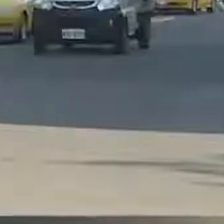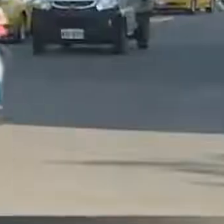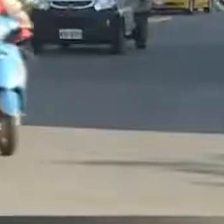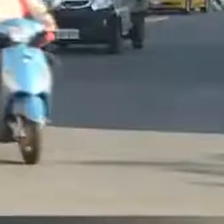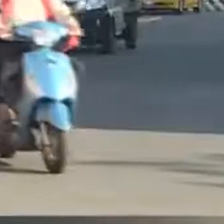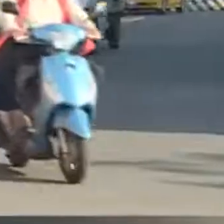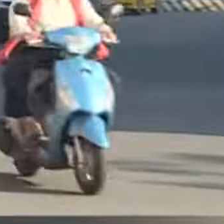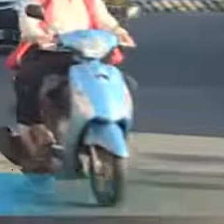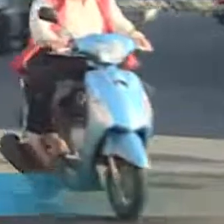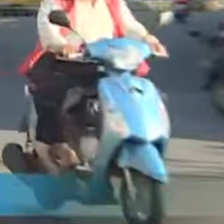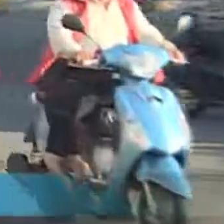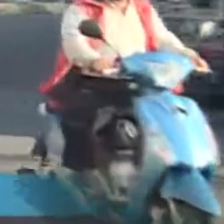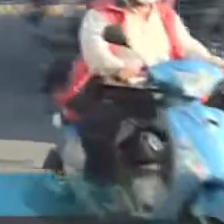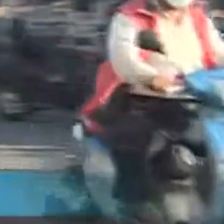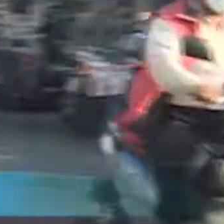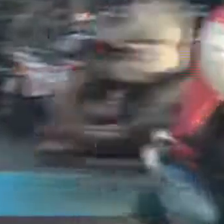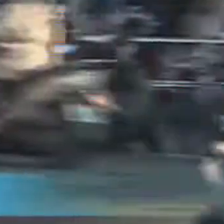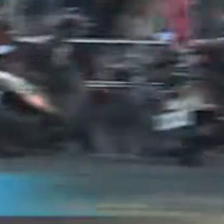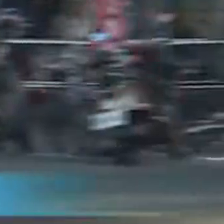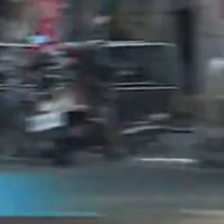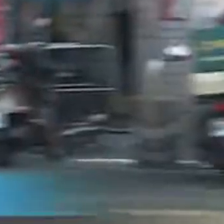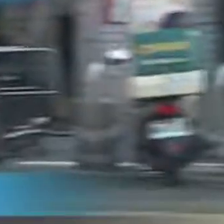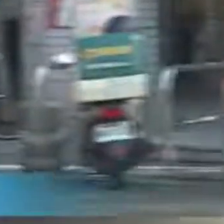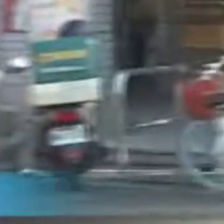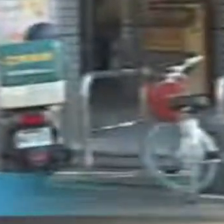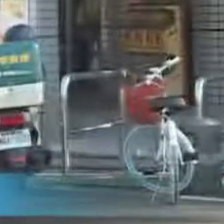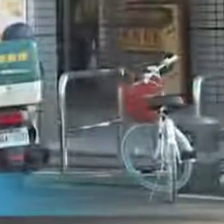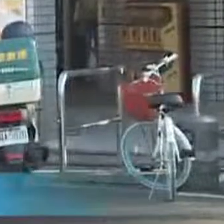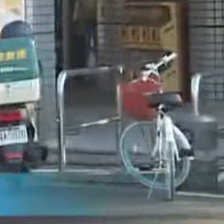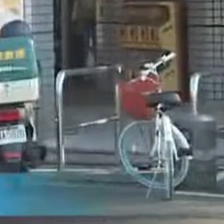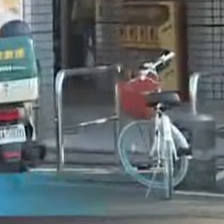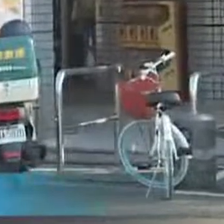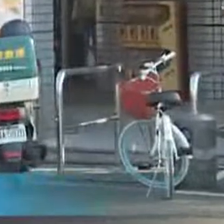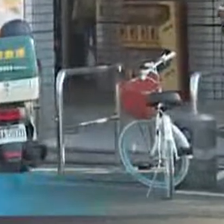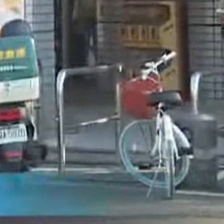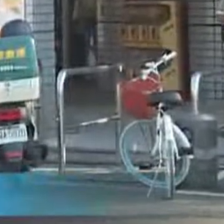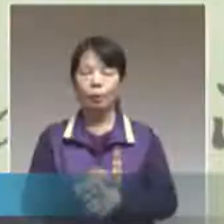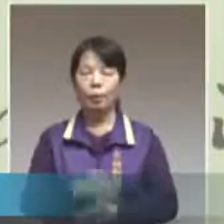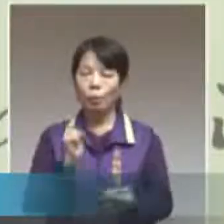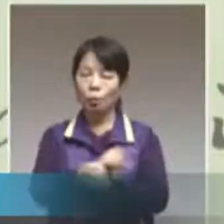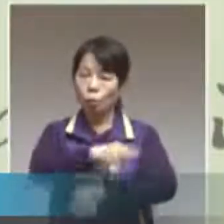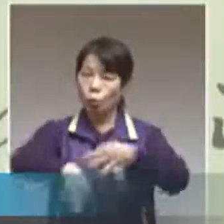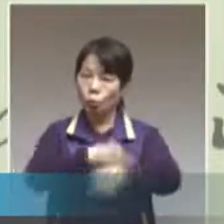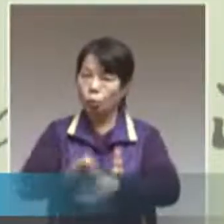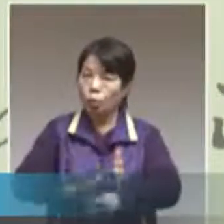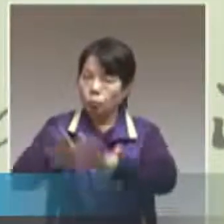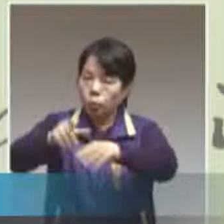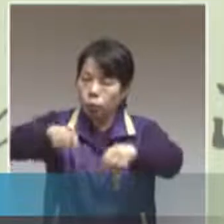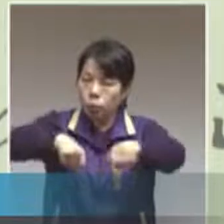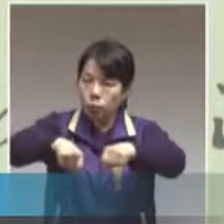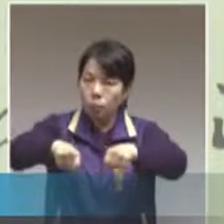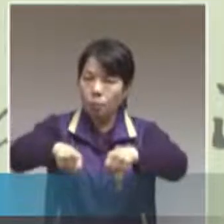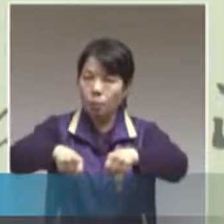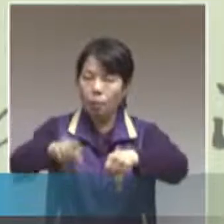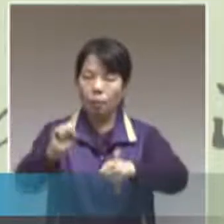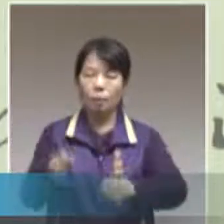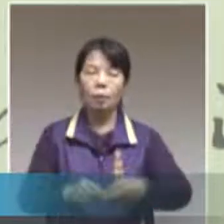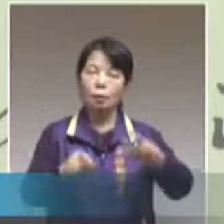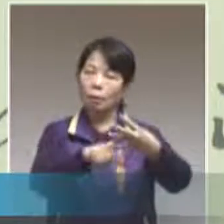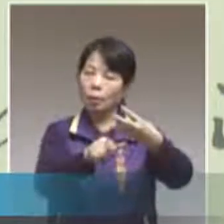潮。 旗津或者是相关的振兴经济措施，我们大概在三月中，也配合